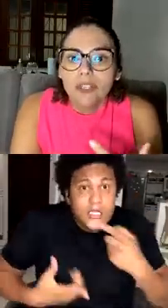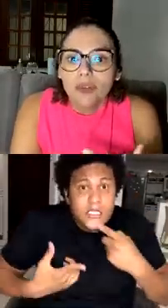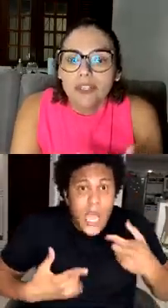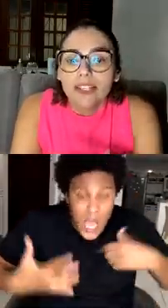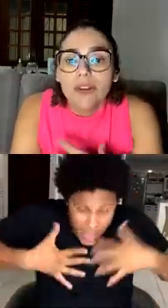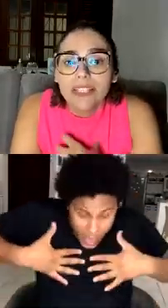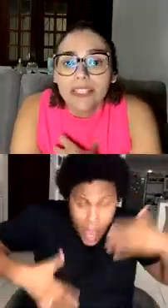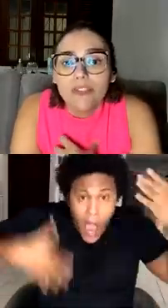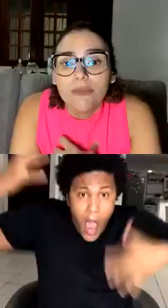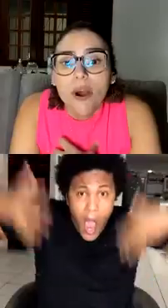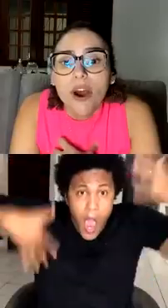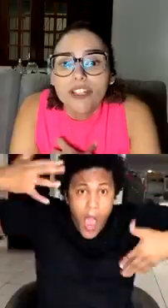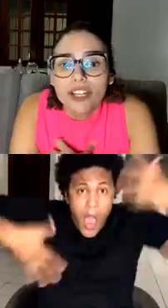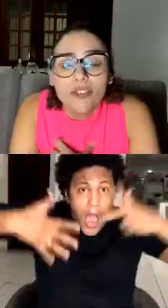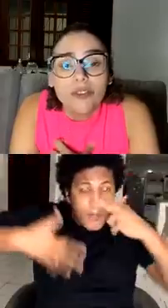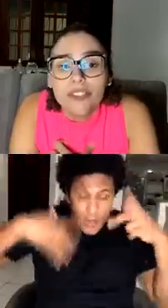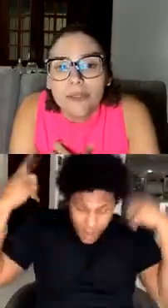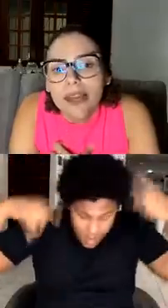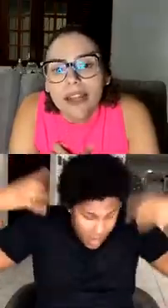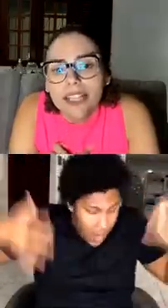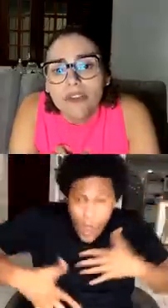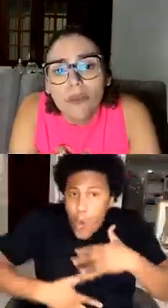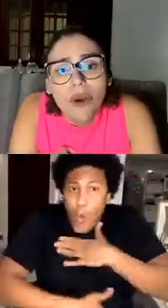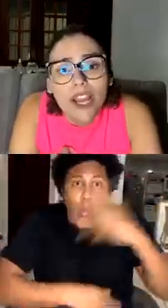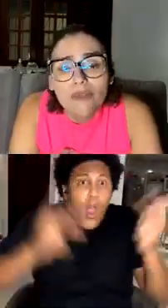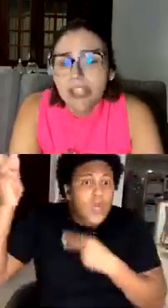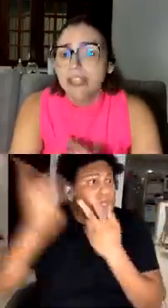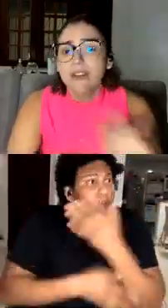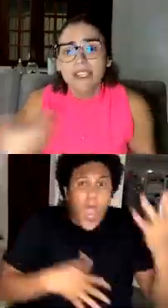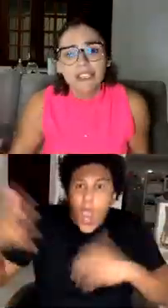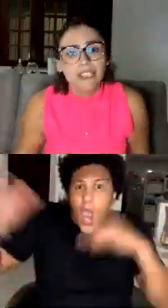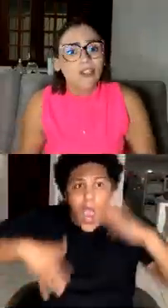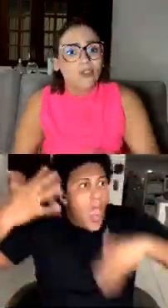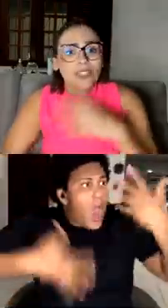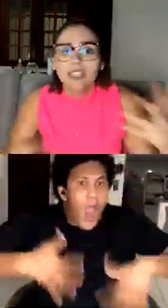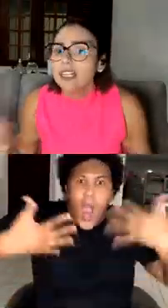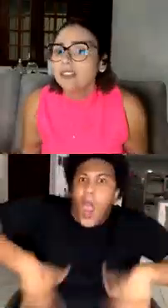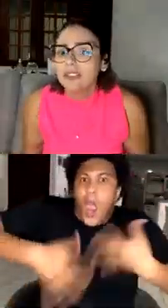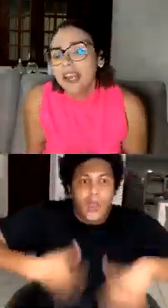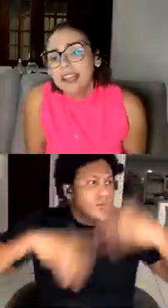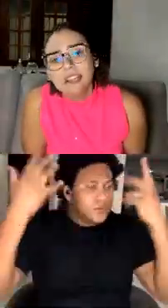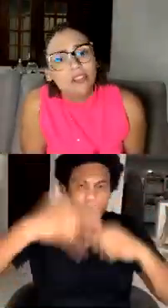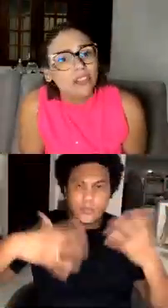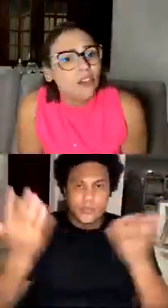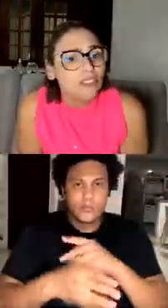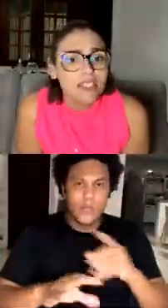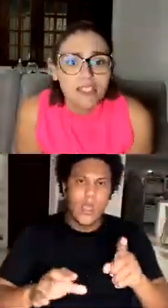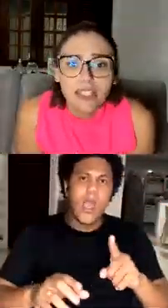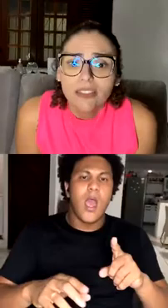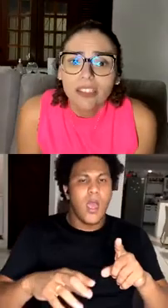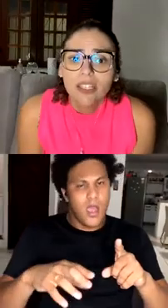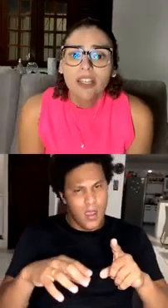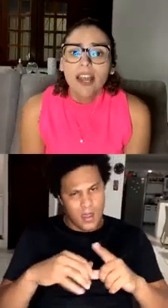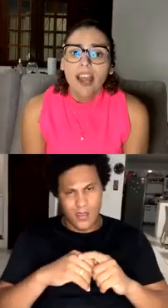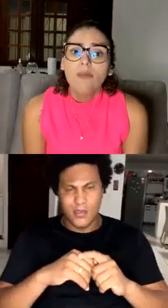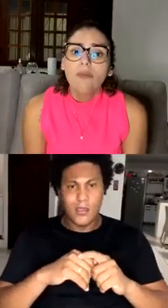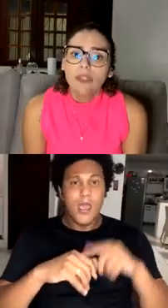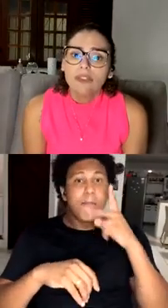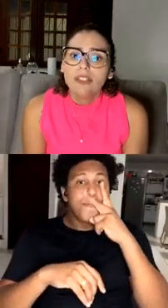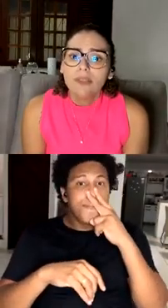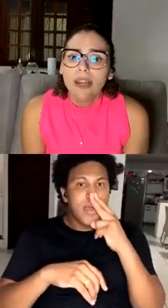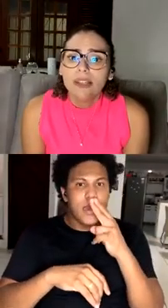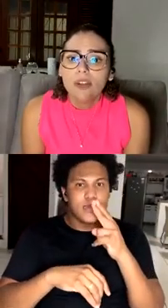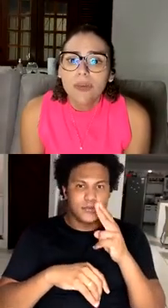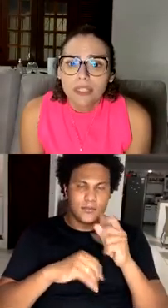acontece a menstruação, é a situação de morte, elas ficam desesperadas. Eu vou morrer, o que está acontecendo? Eu estou sangrando, o que é isso? O que está acontecendo? É um